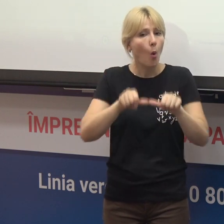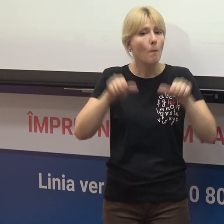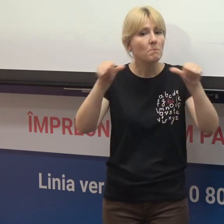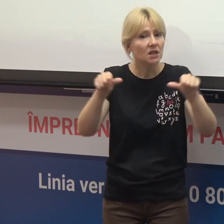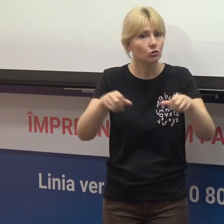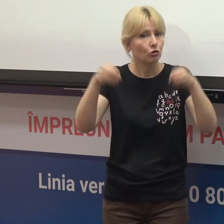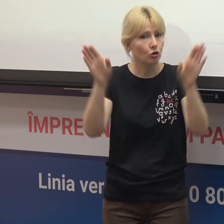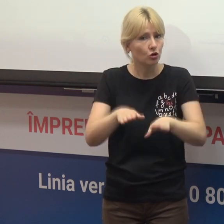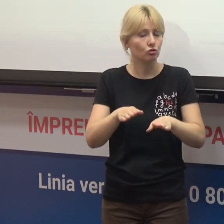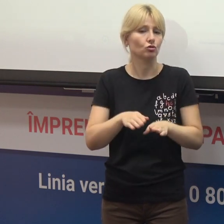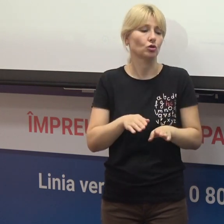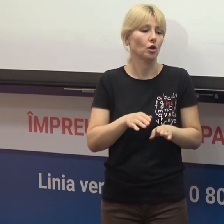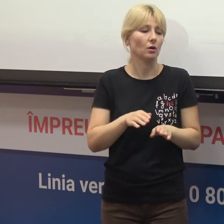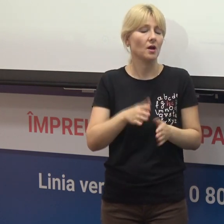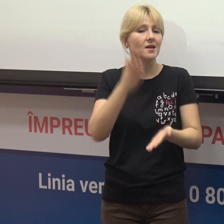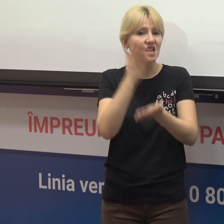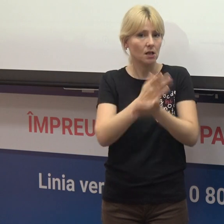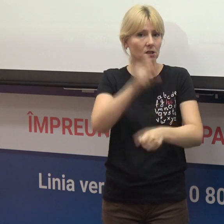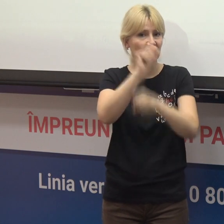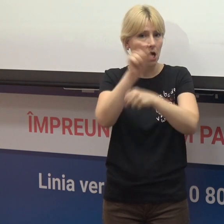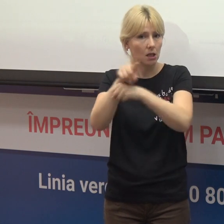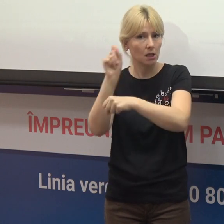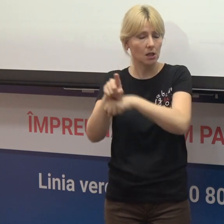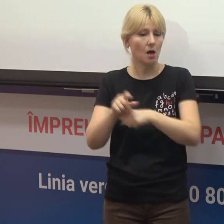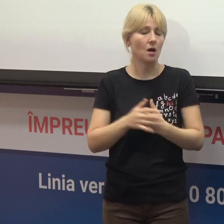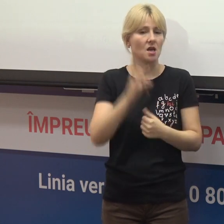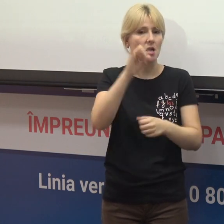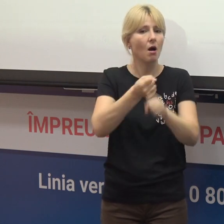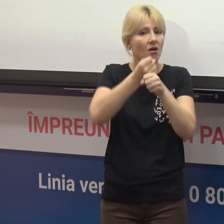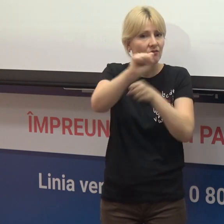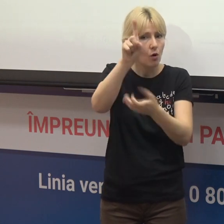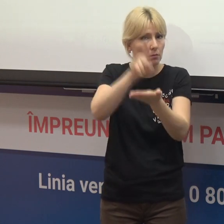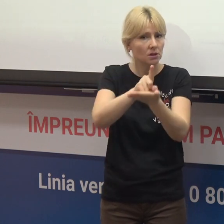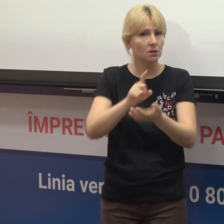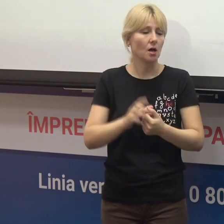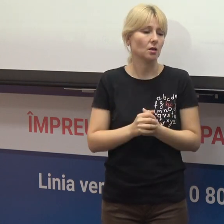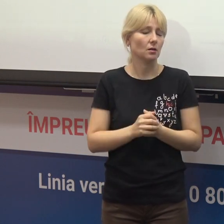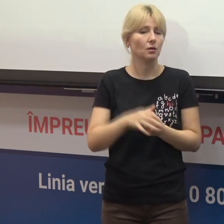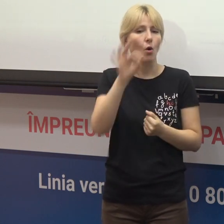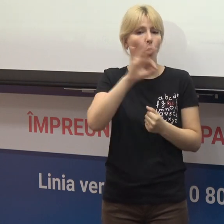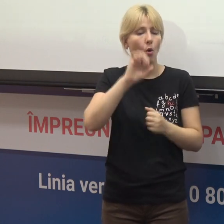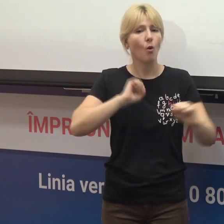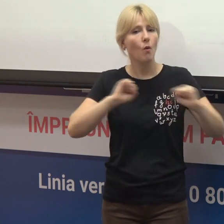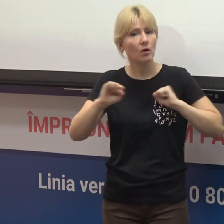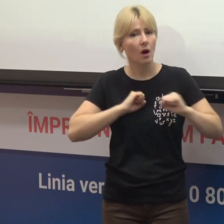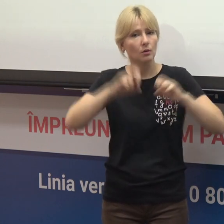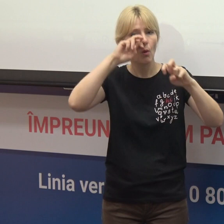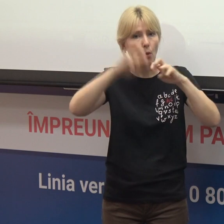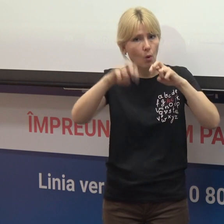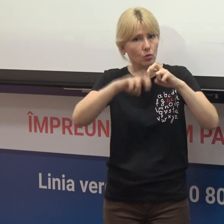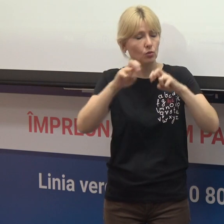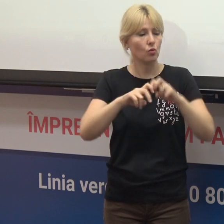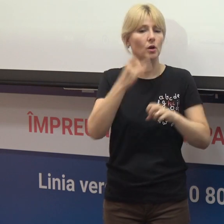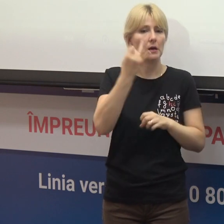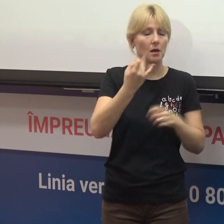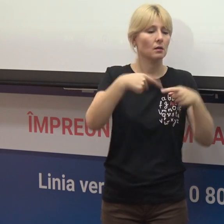stabilite anumite sarcini și obligativități față de organele de control și